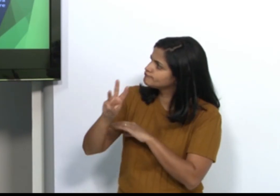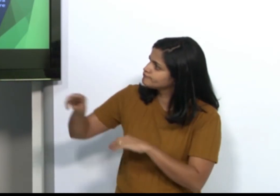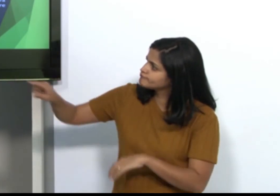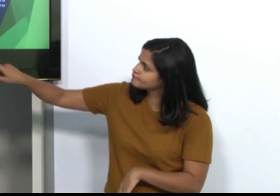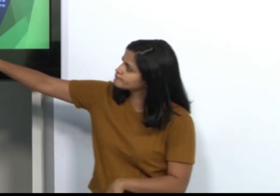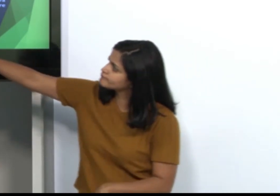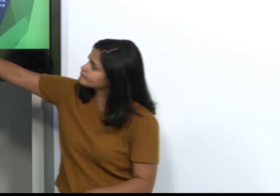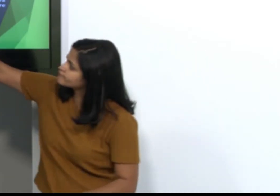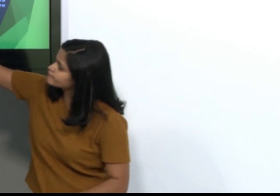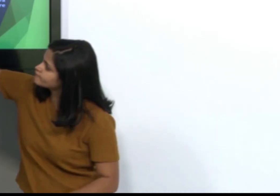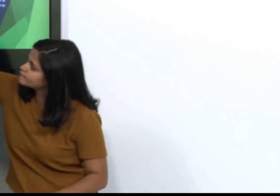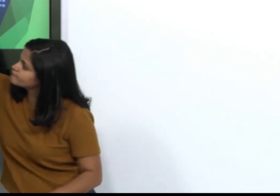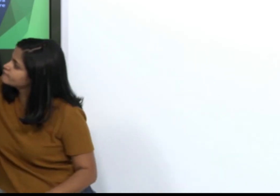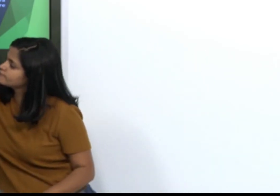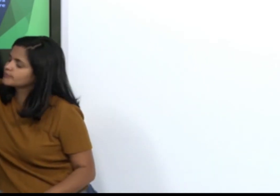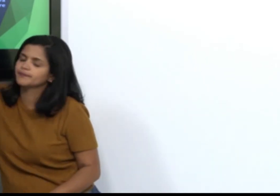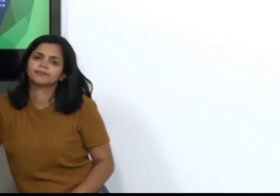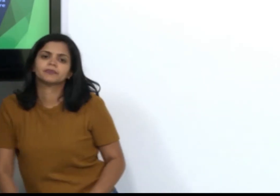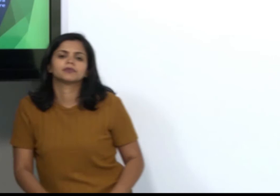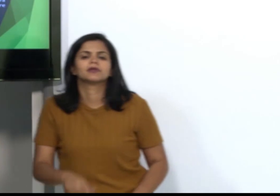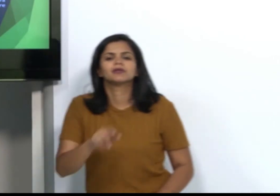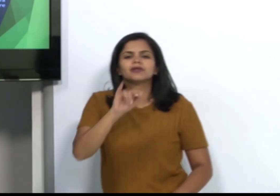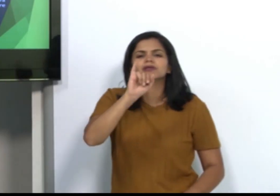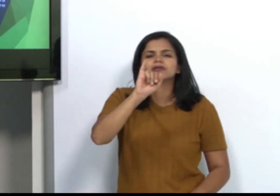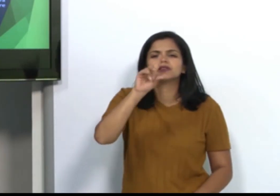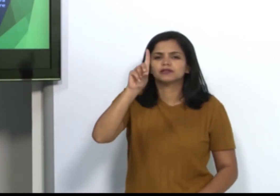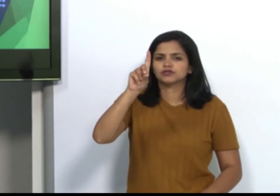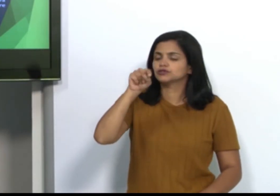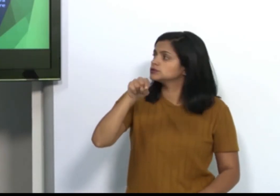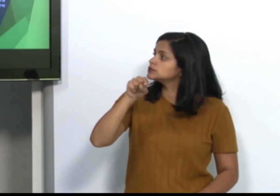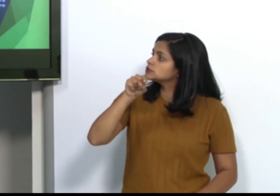Então, temos um site, esse é o endereço.